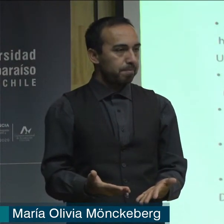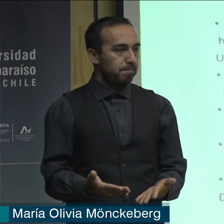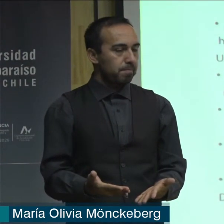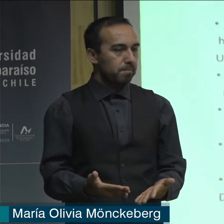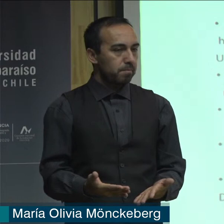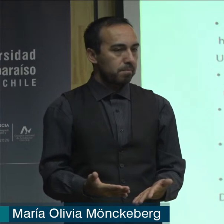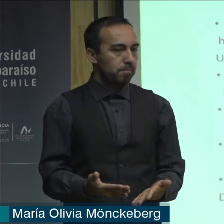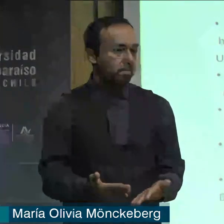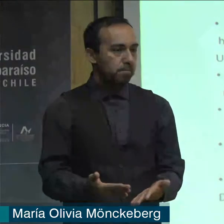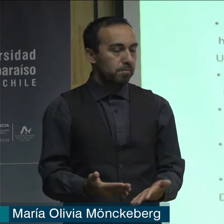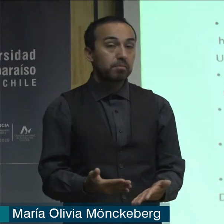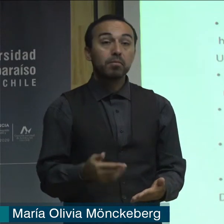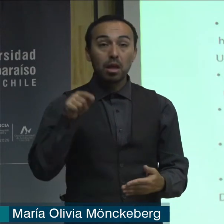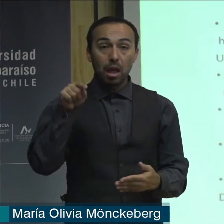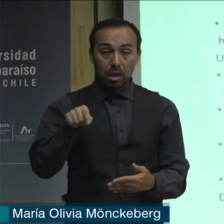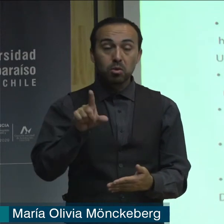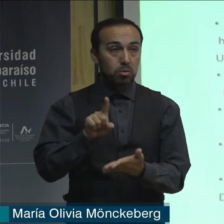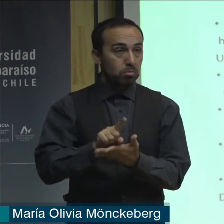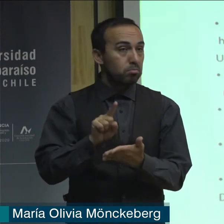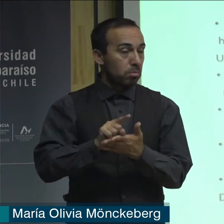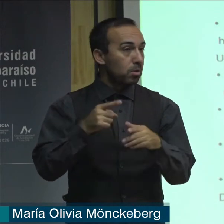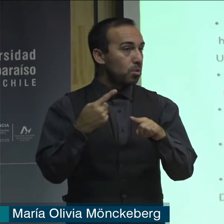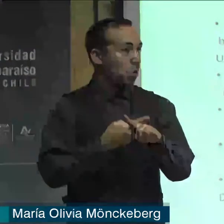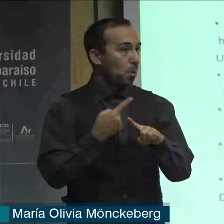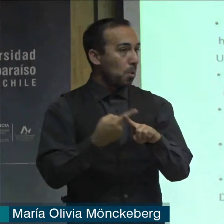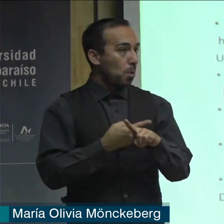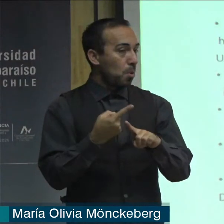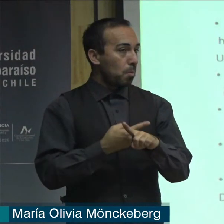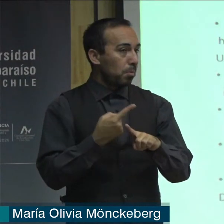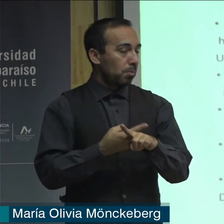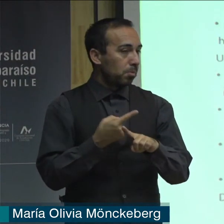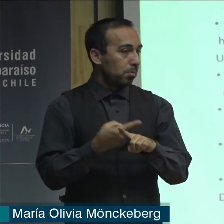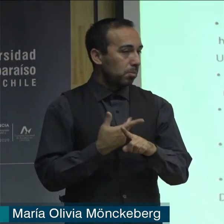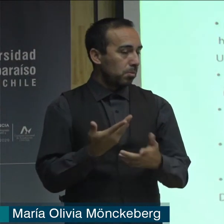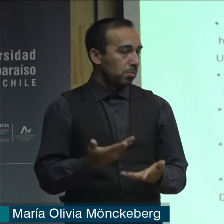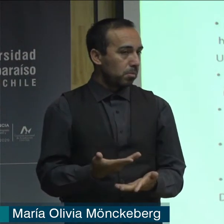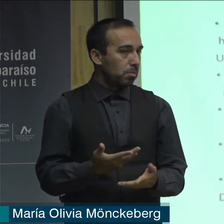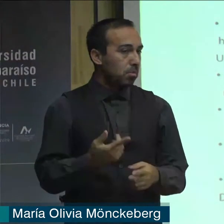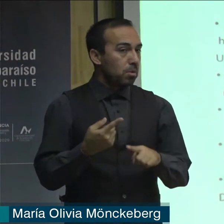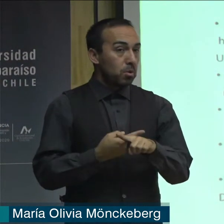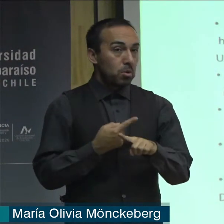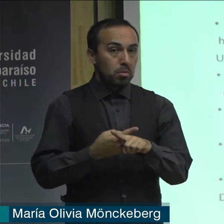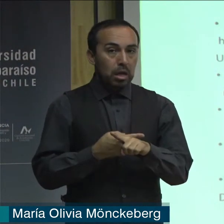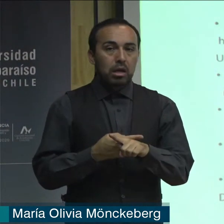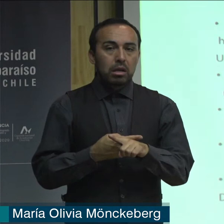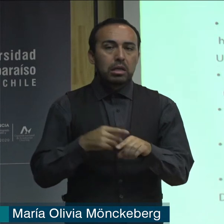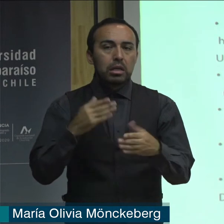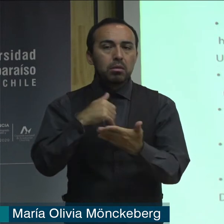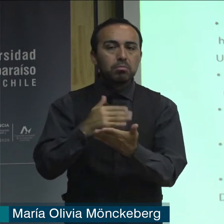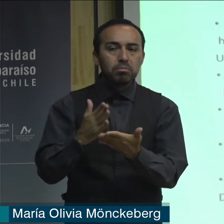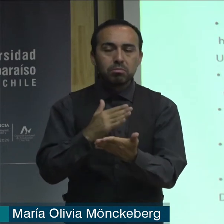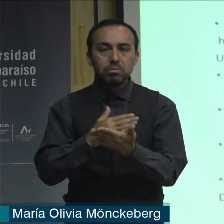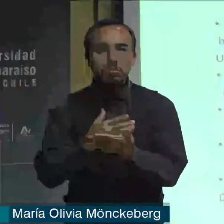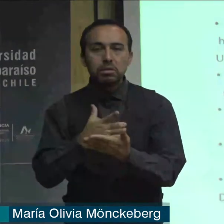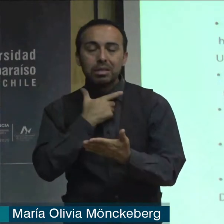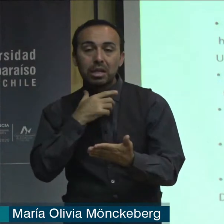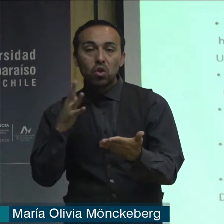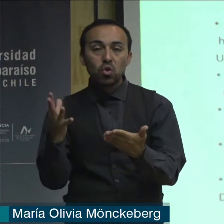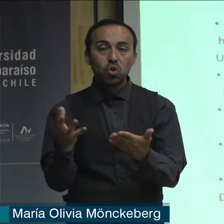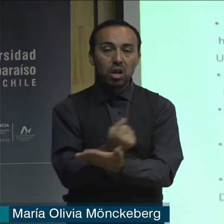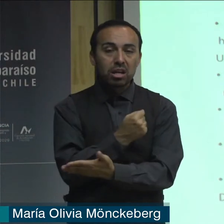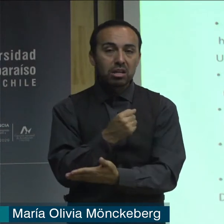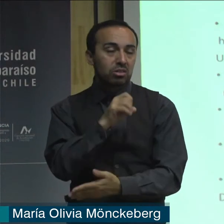en que se conversaba de lo que se quería hacer con el país